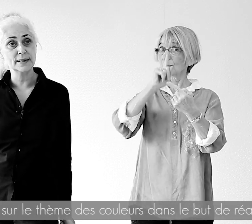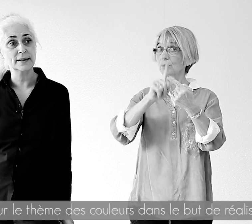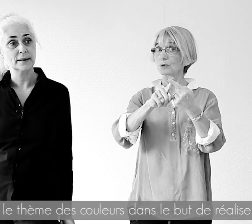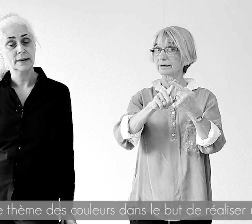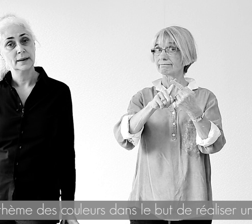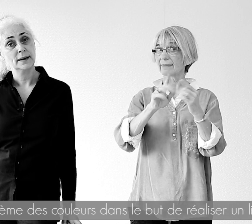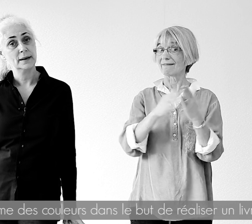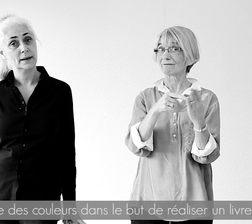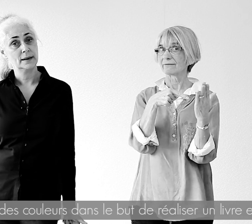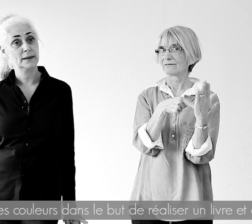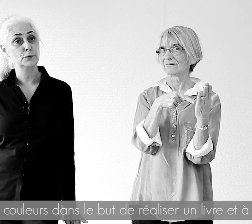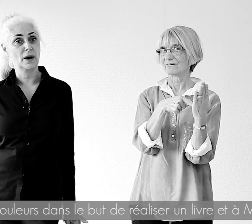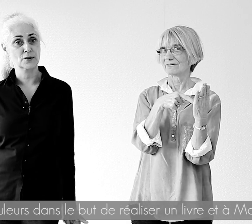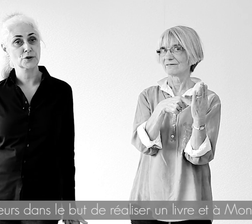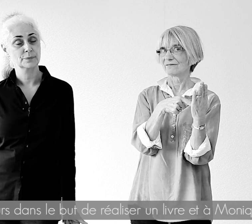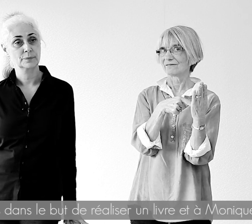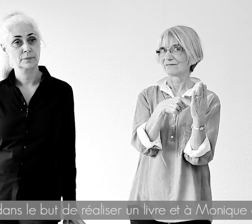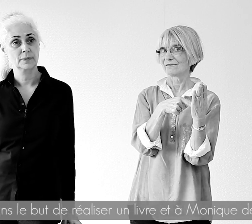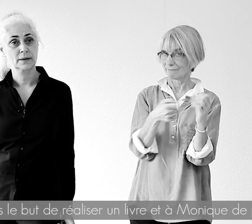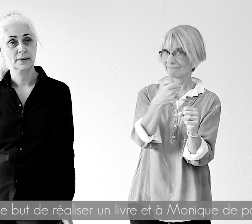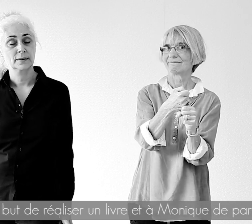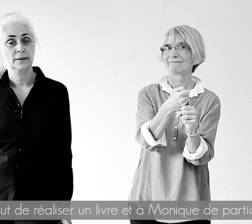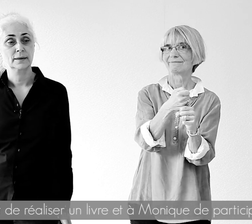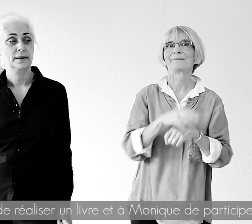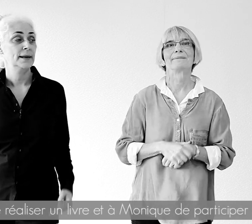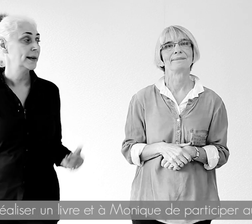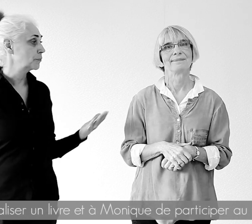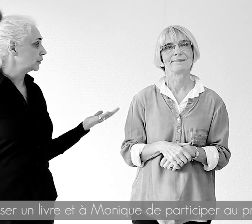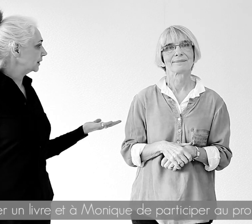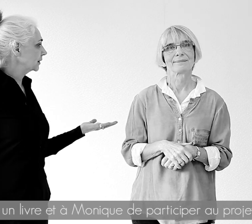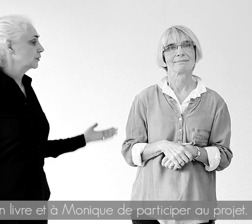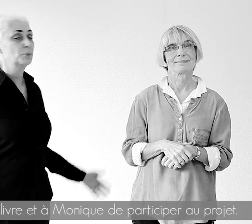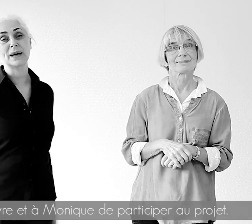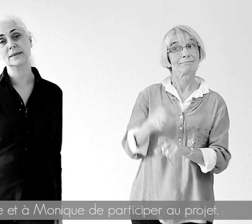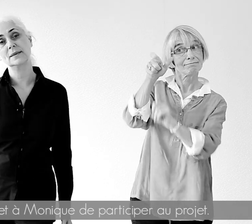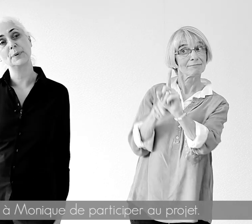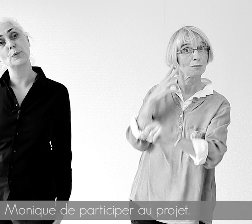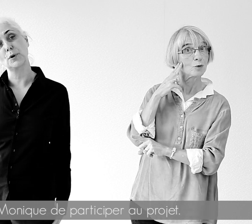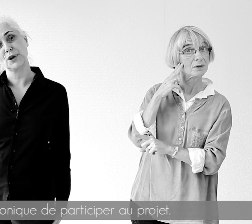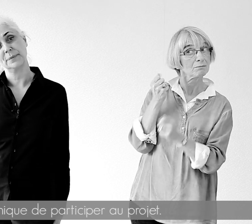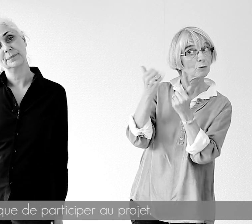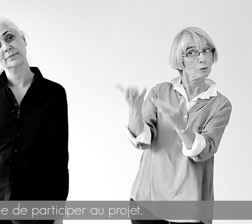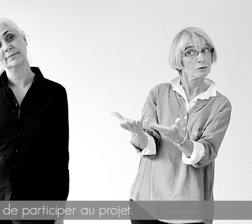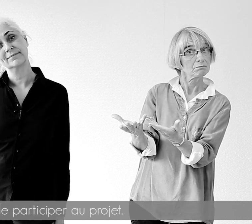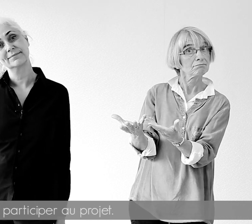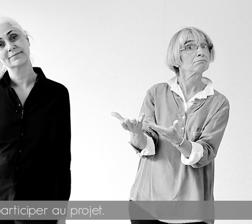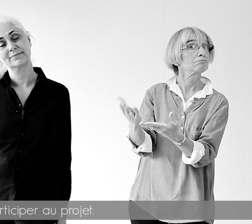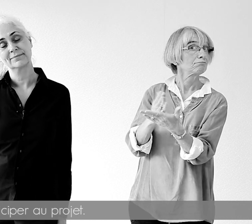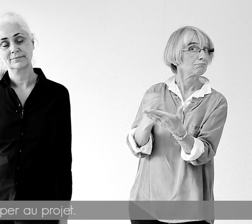réaliser un ouvrage et à Monique de participer au projet.